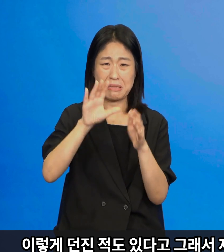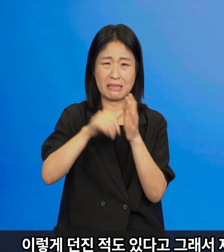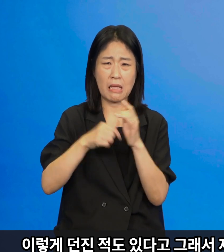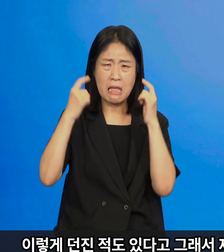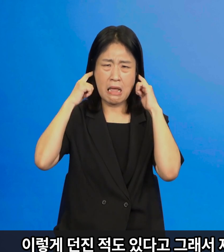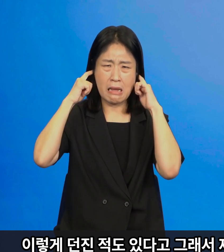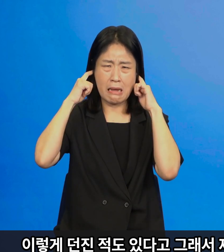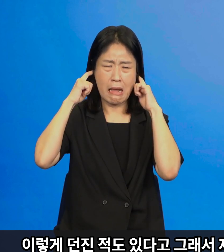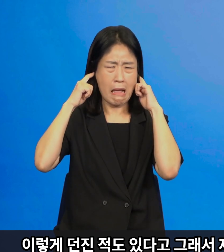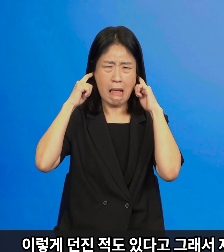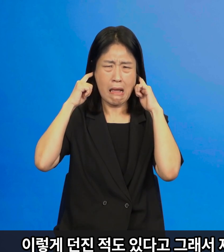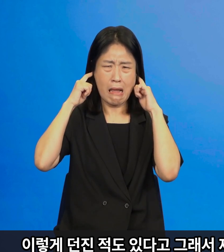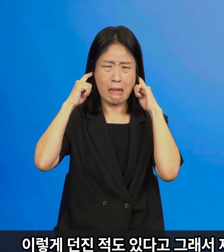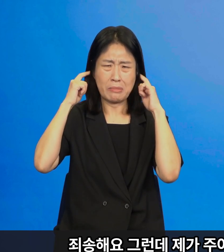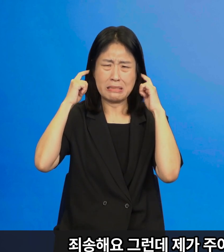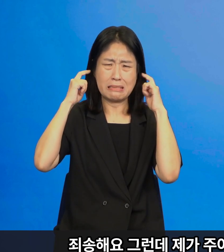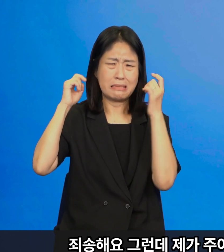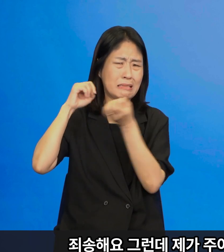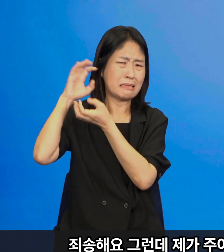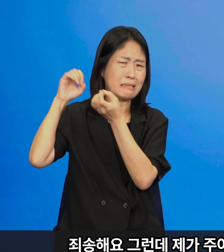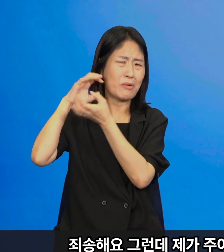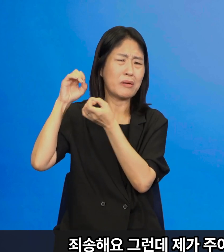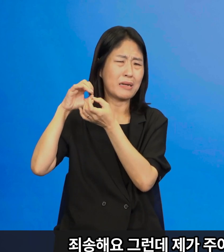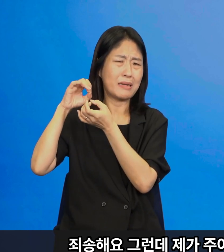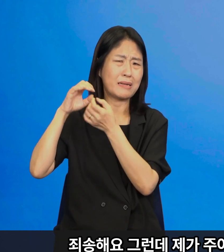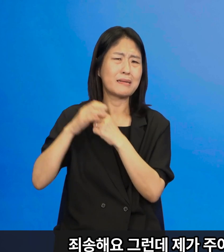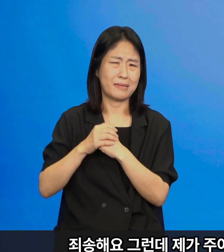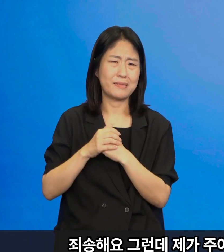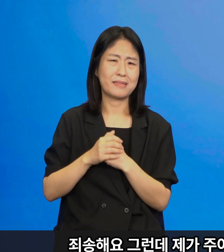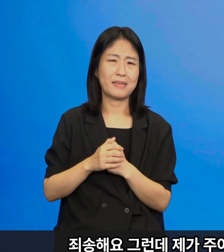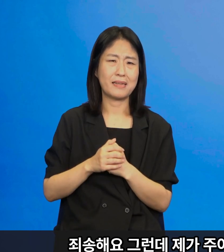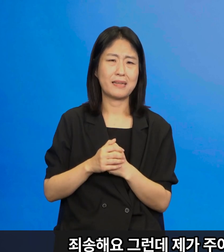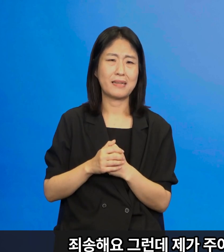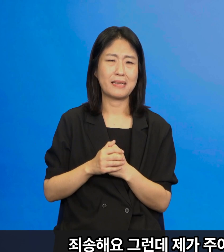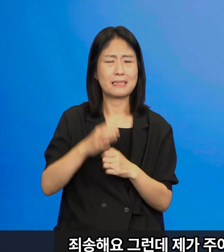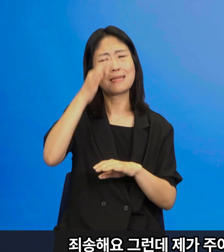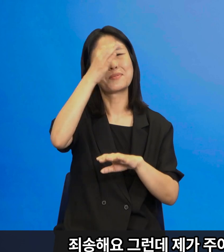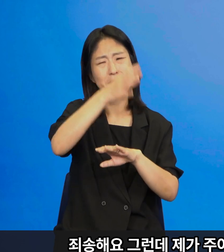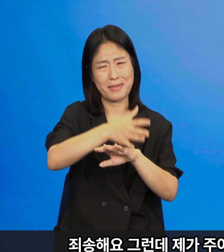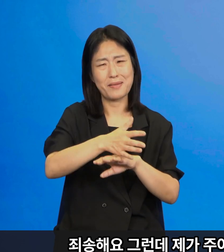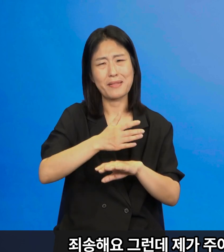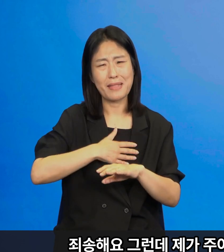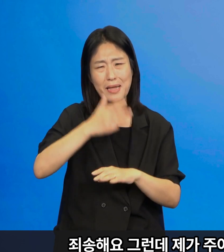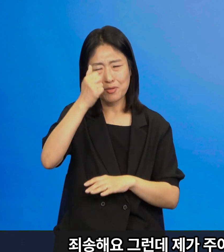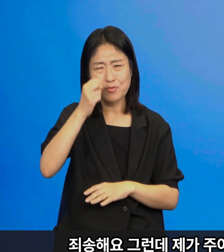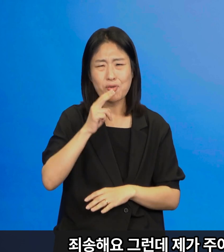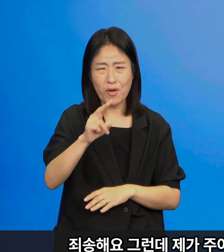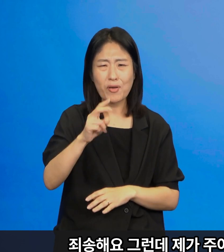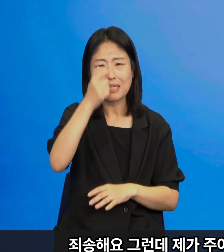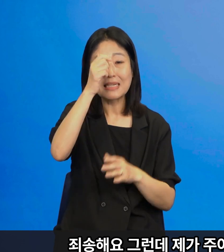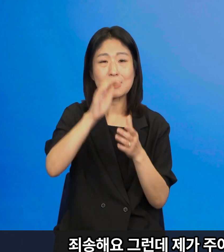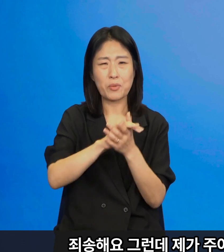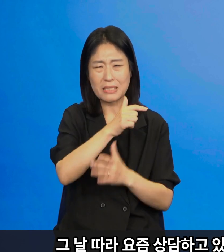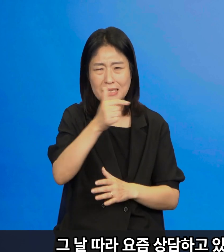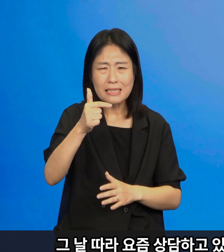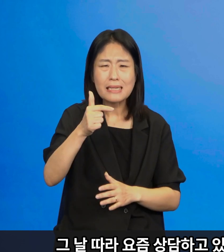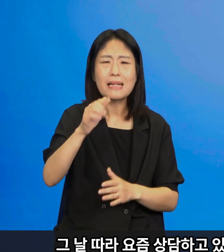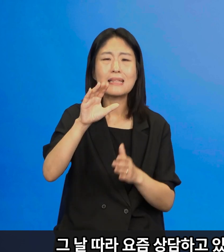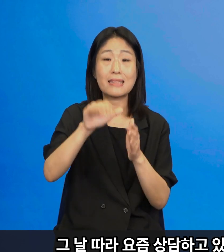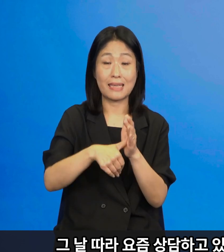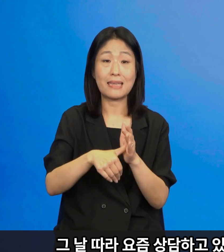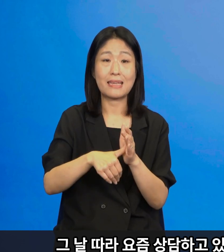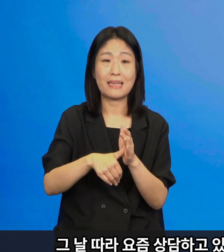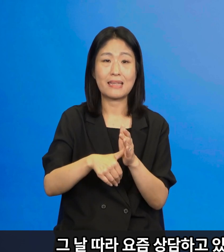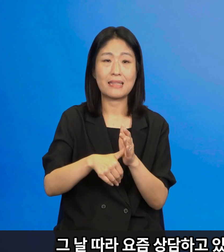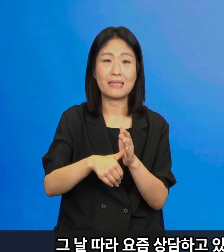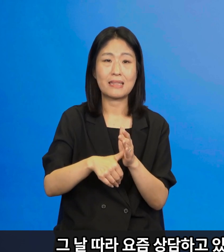제가 이 자리를 빌어서 용서를 구합니다. 죄송해요. 네, 그런데 제가 주여 부르짖고 그럴 때 괜찮았는데